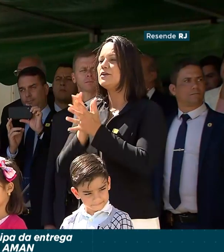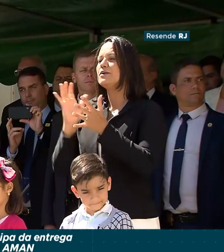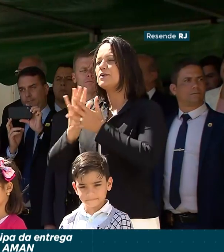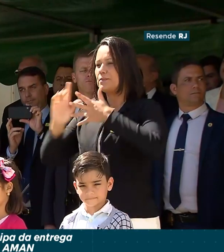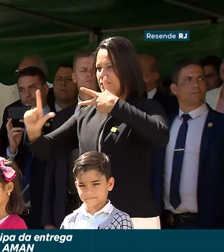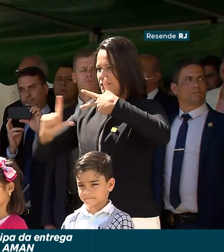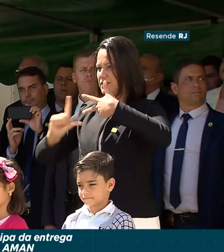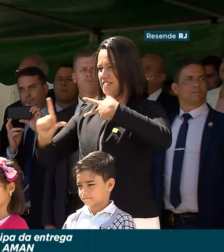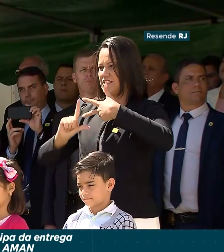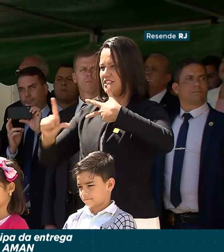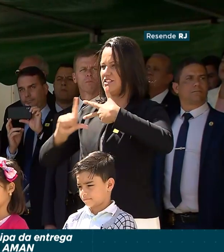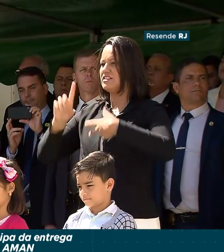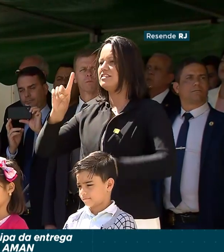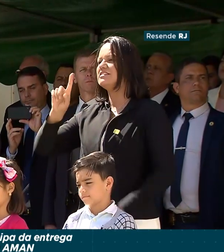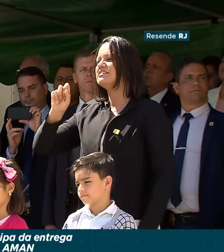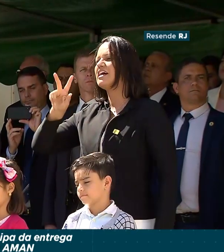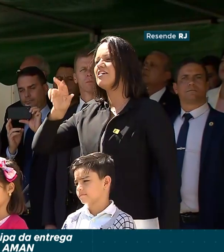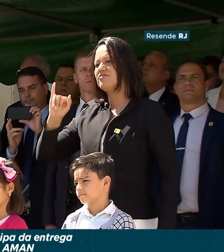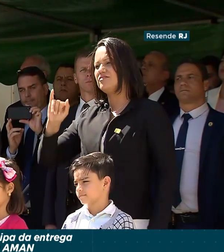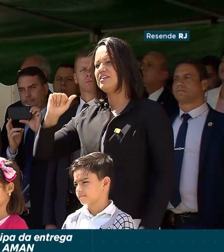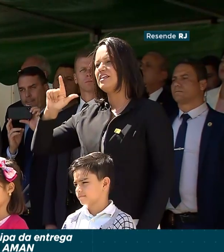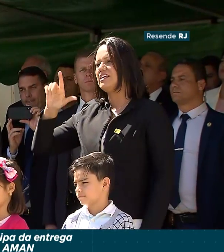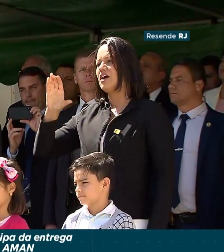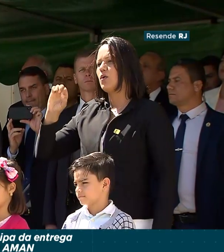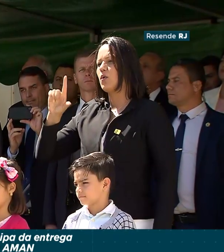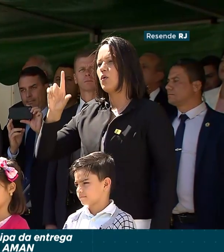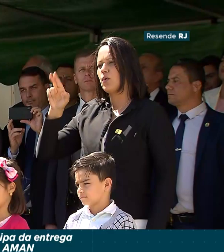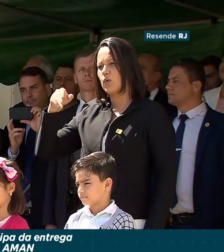Legislativo, Davi Alcolumbre,